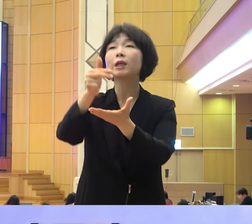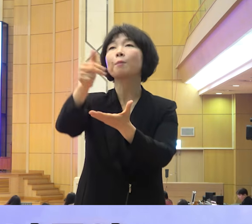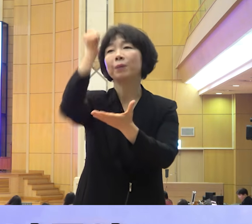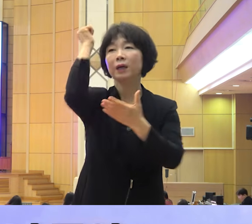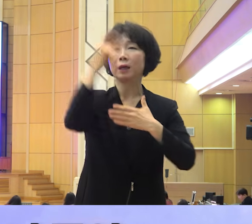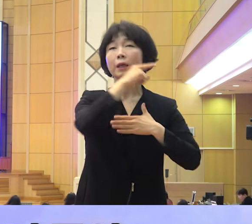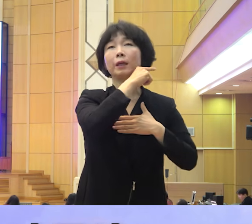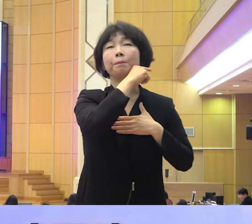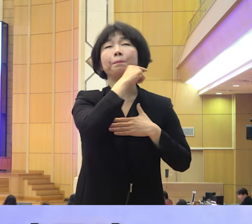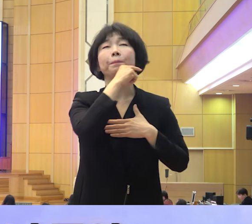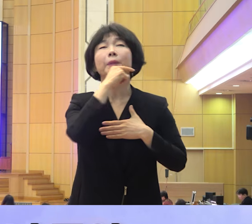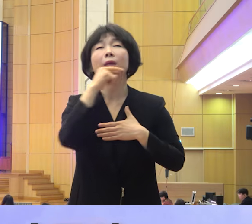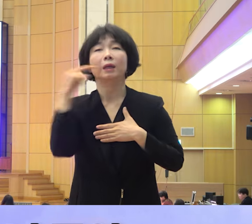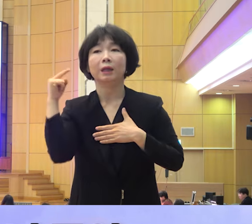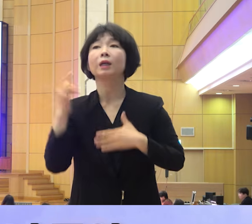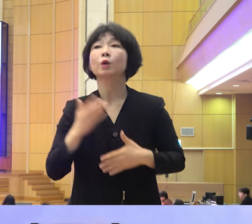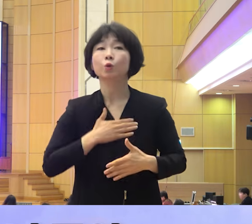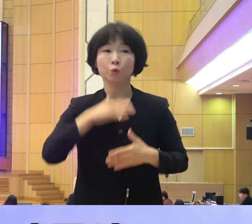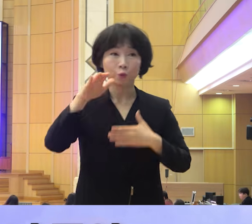그의 피